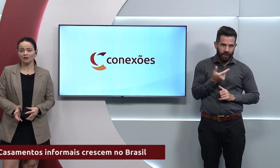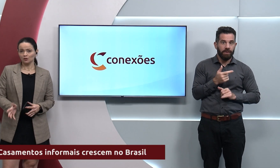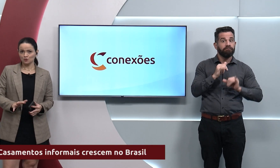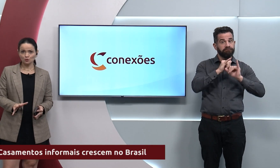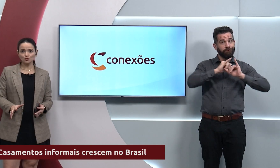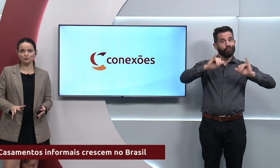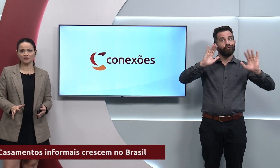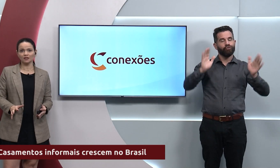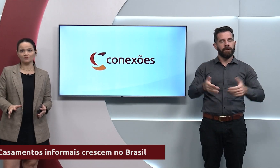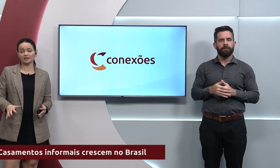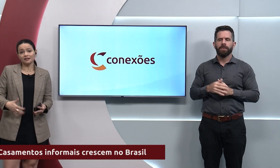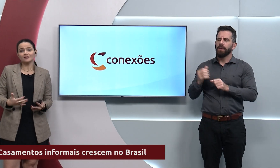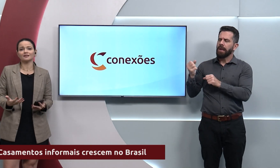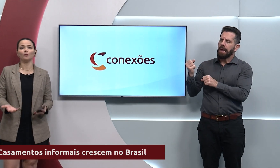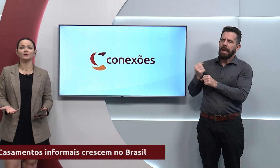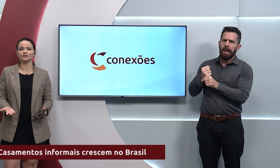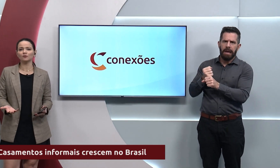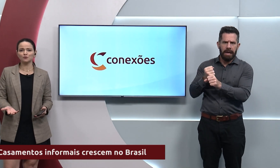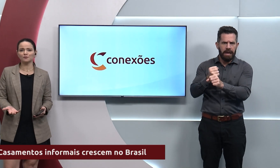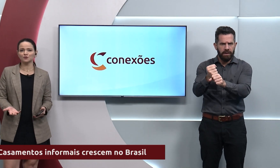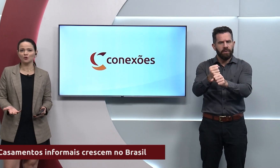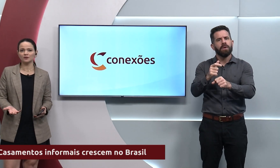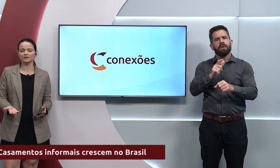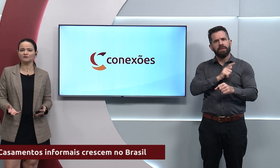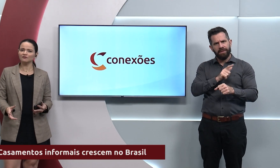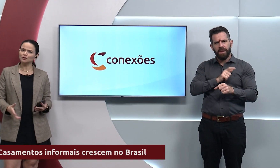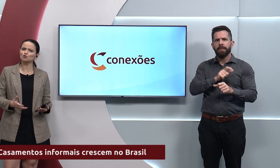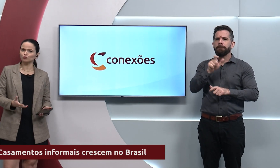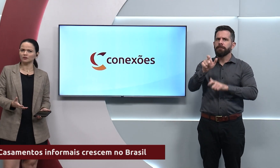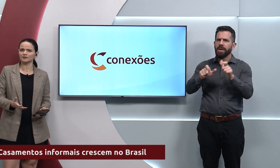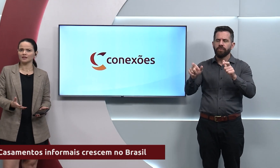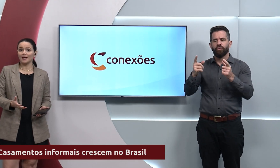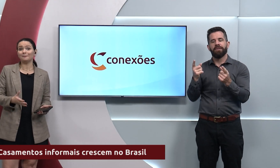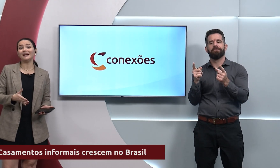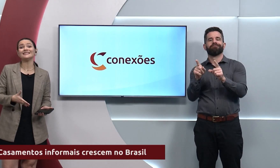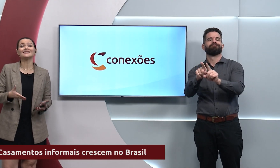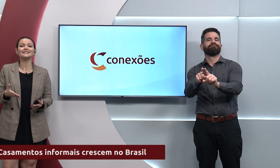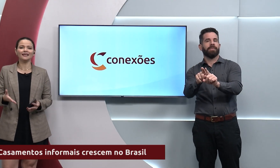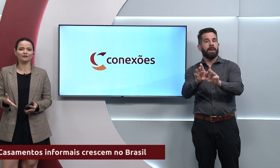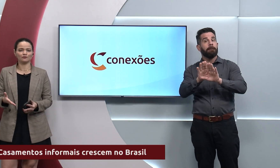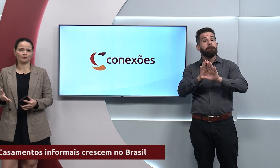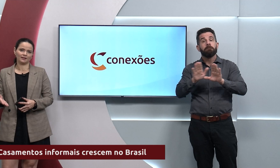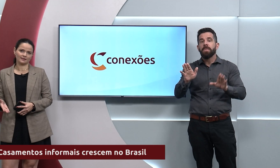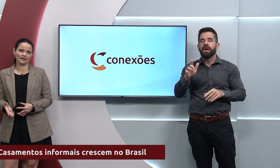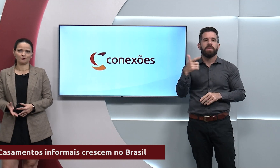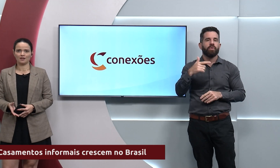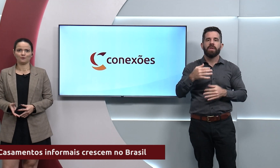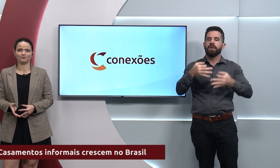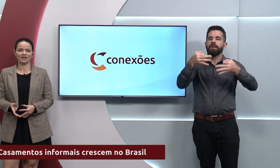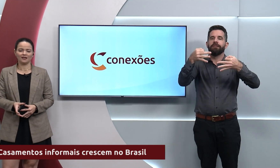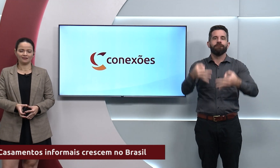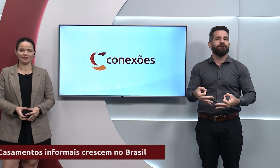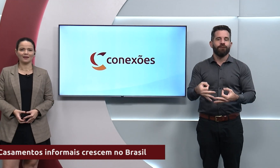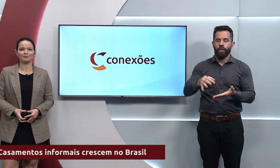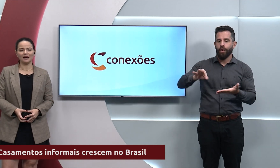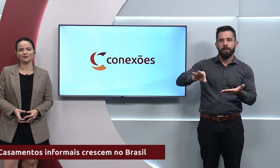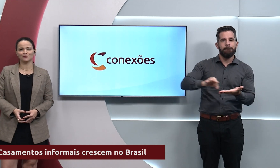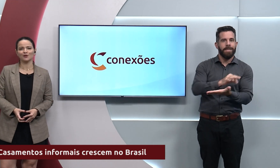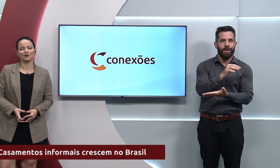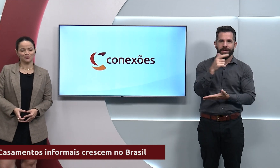Nos últimos anos, cresceu o percentual de pessoas que vivem juntas, mas sem formalizar a união. Entenda mais sobre